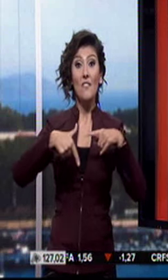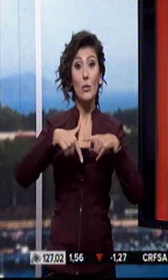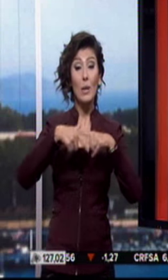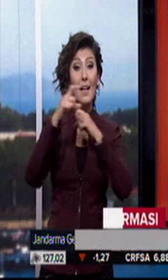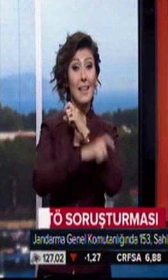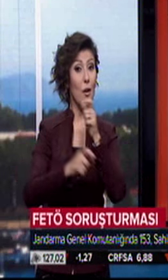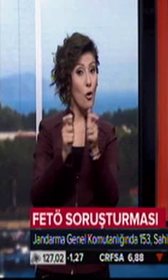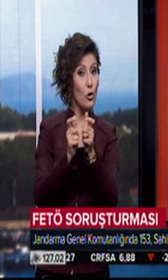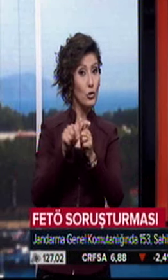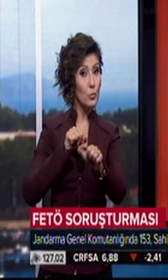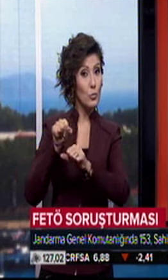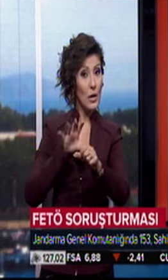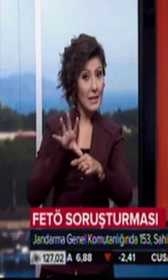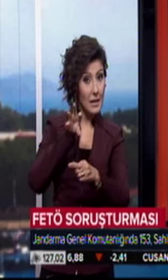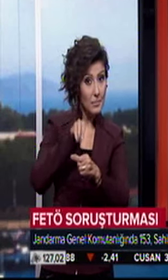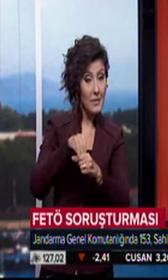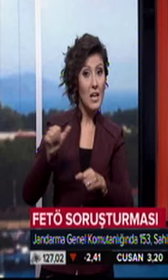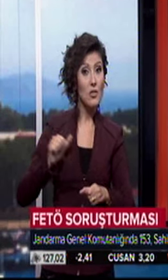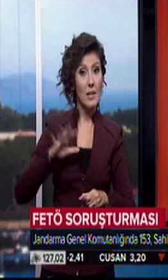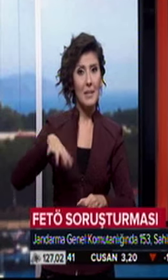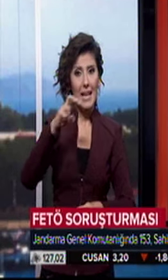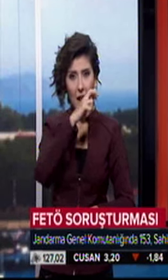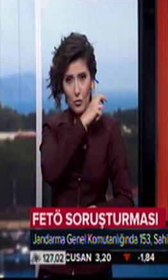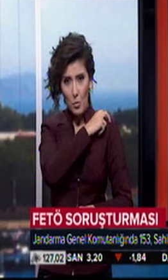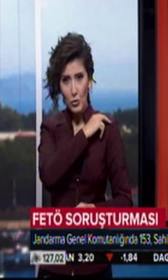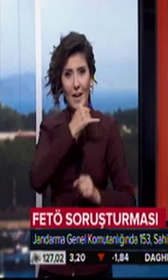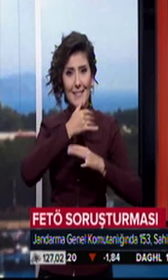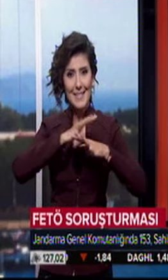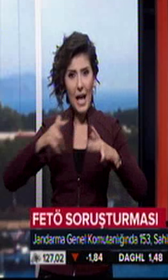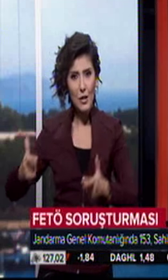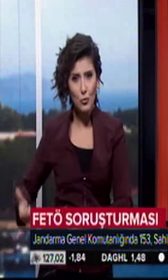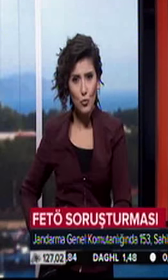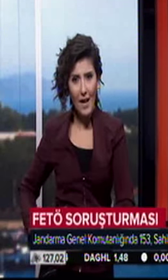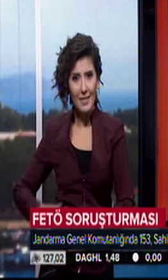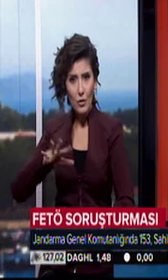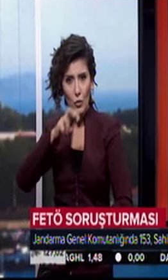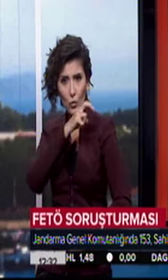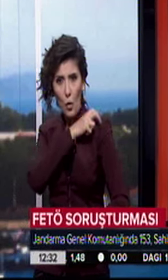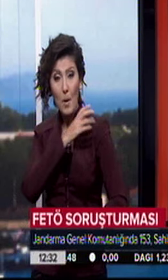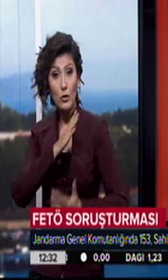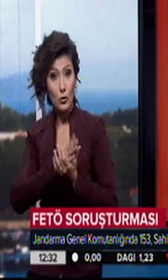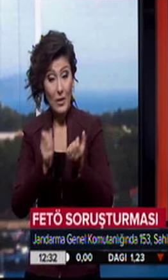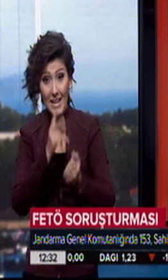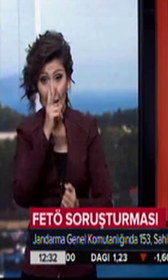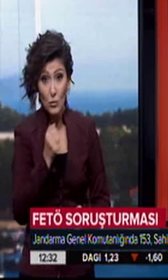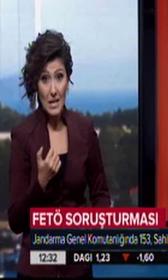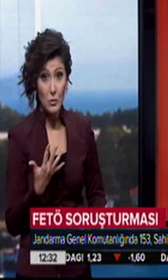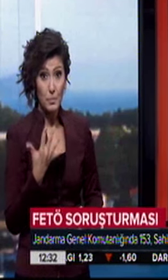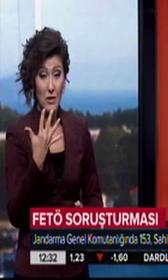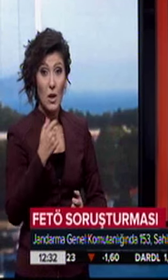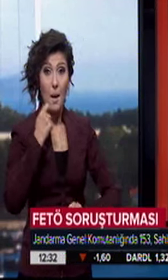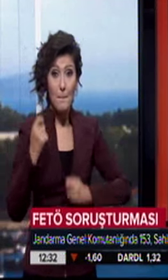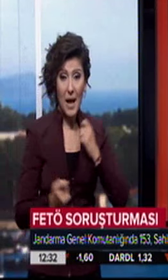Fethullahçı terör örgütüyle mücadele kapsamında Jandarma Genel Komutanlığı ve Sahil Güvenlik Komutanlığı'nda görevli